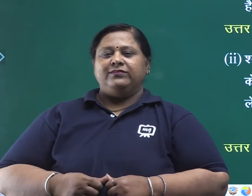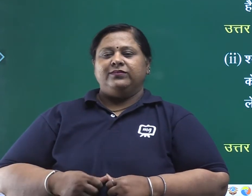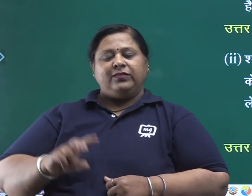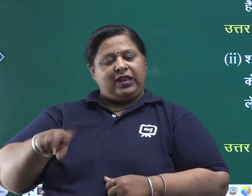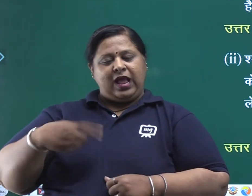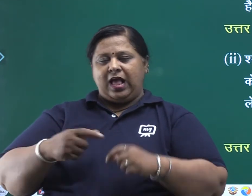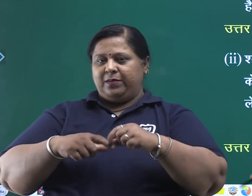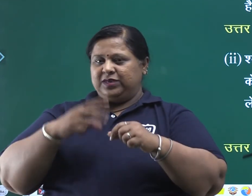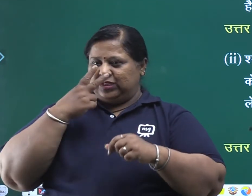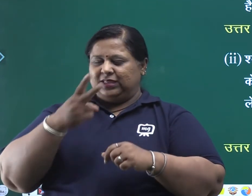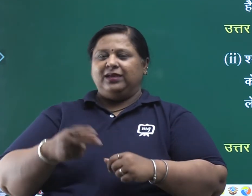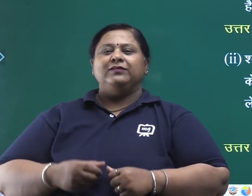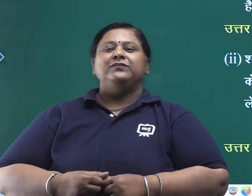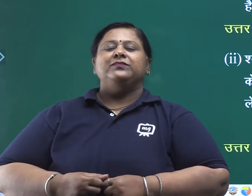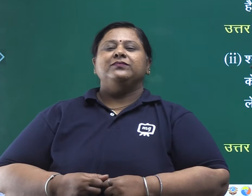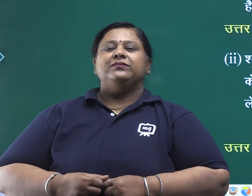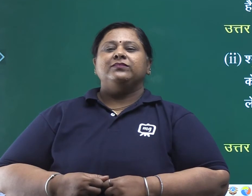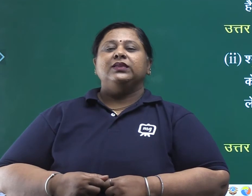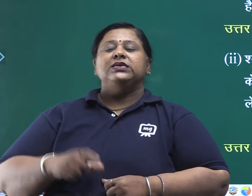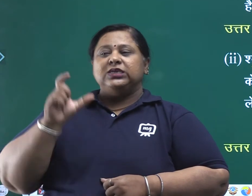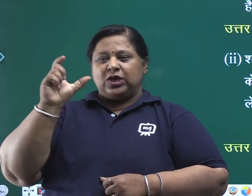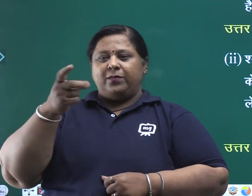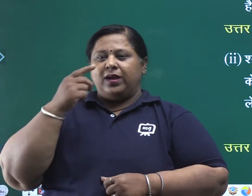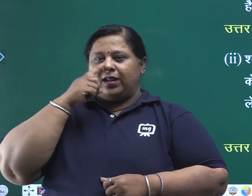आगे का प्रश्न देखते हैं। श्यामा